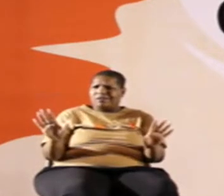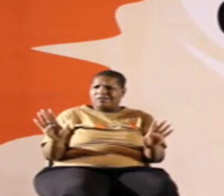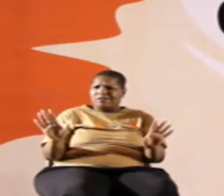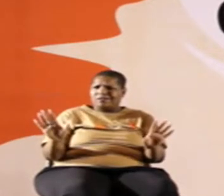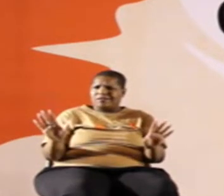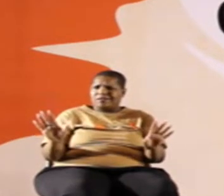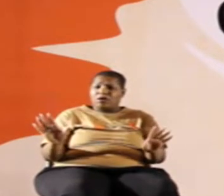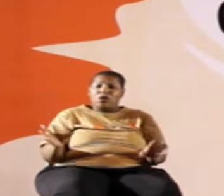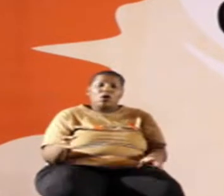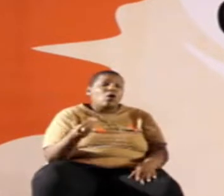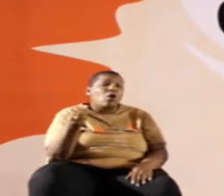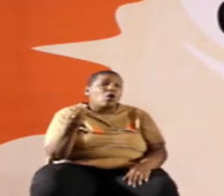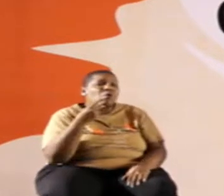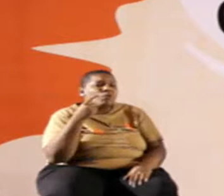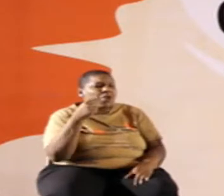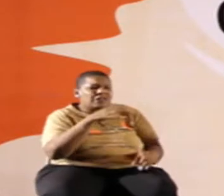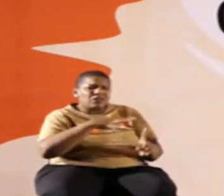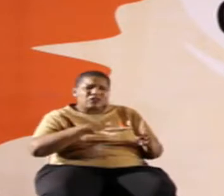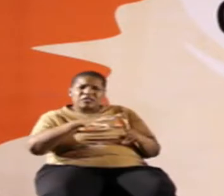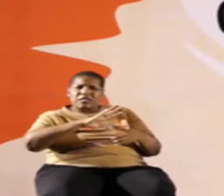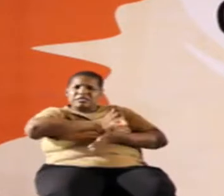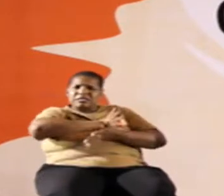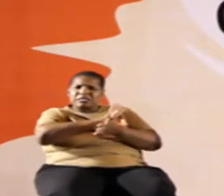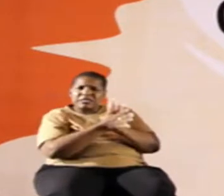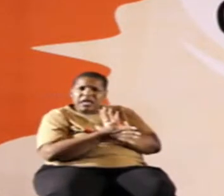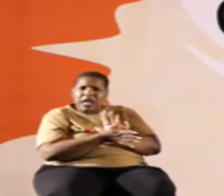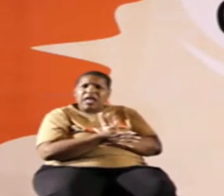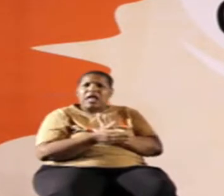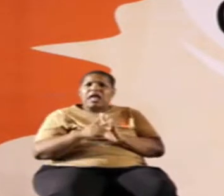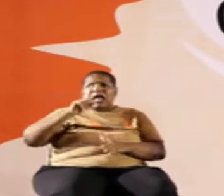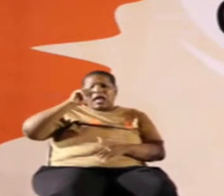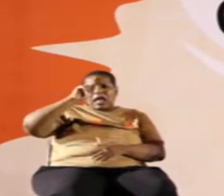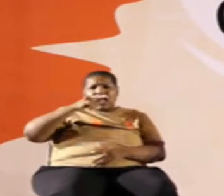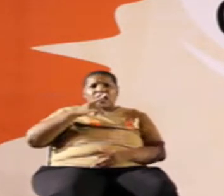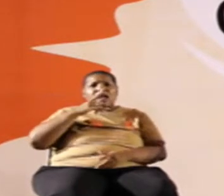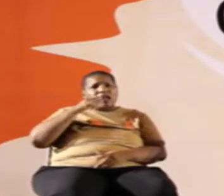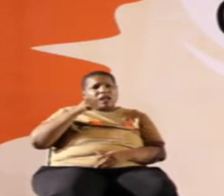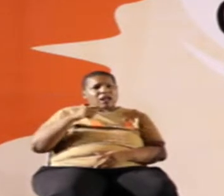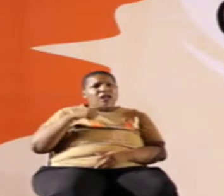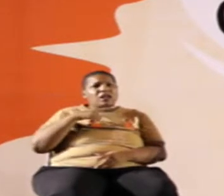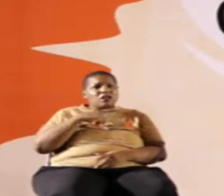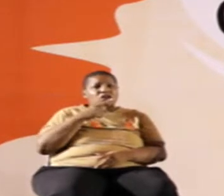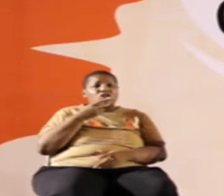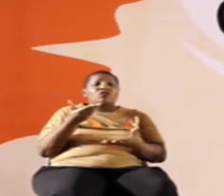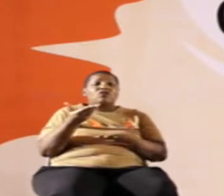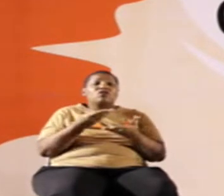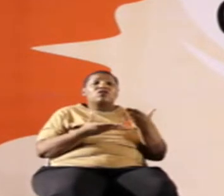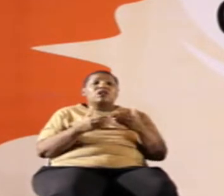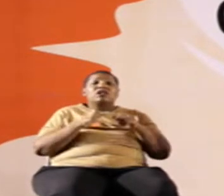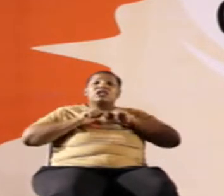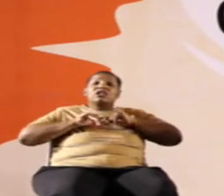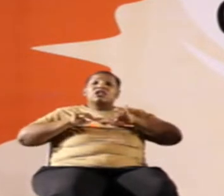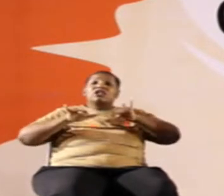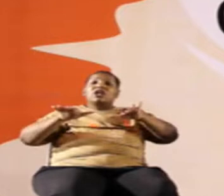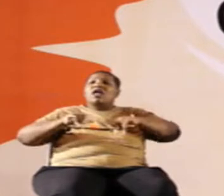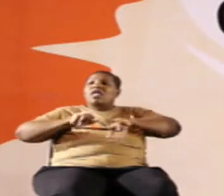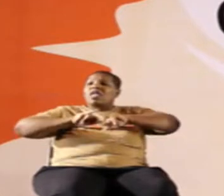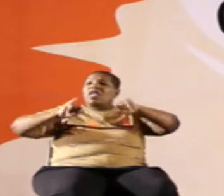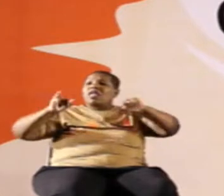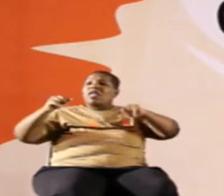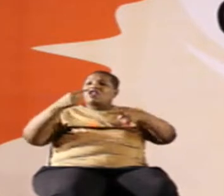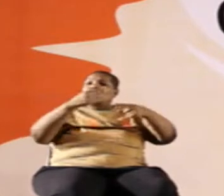Como é que isso, a sociedade racista, do racismo patriarcal, cis-heteronormativo, lida com isso, interpreta, produz,